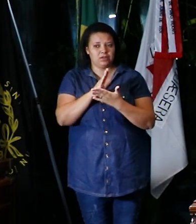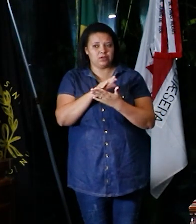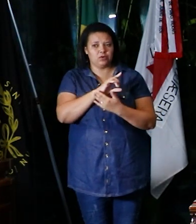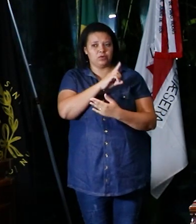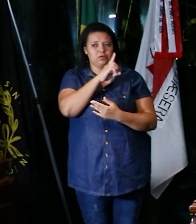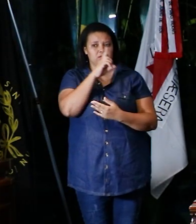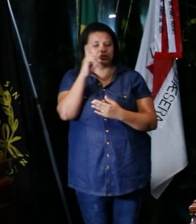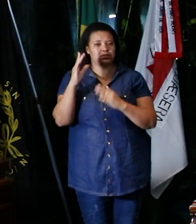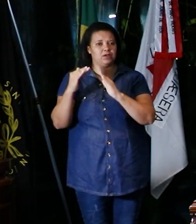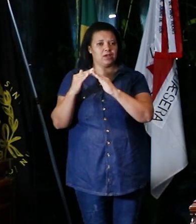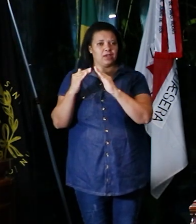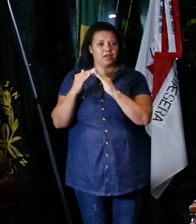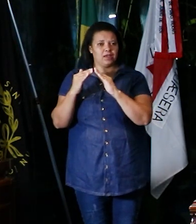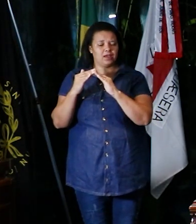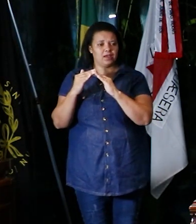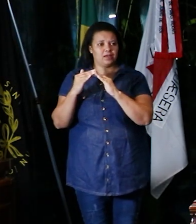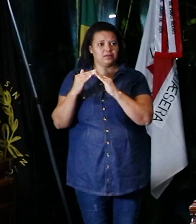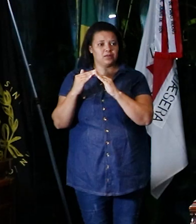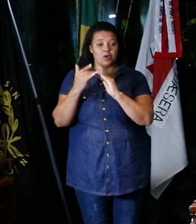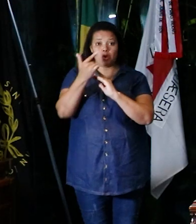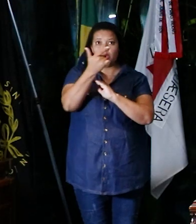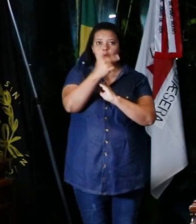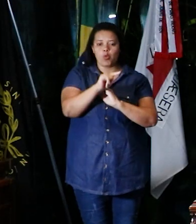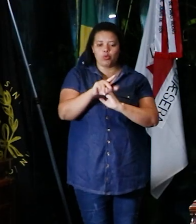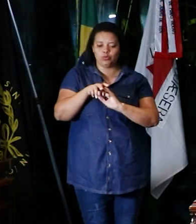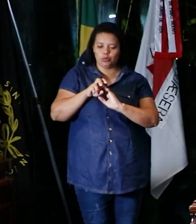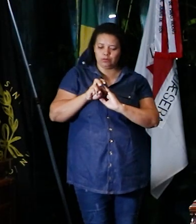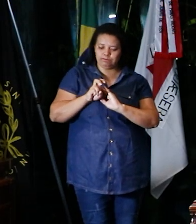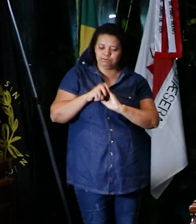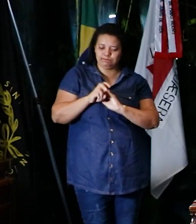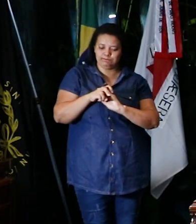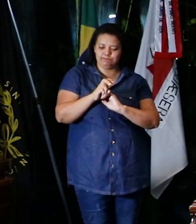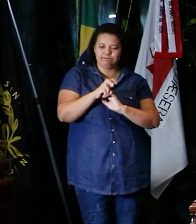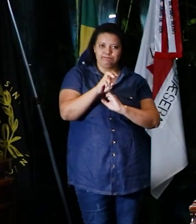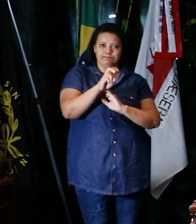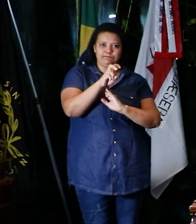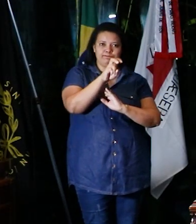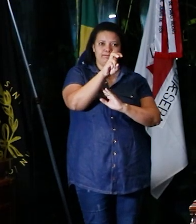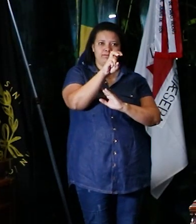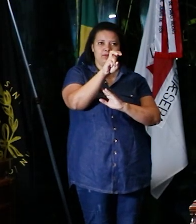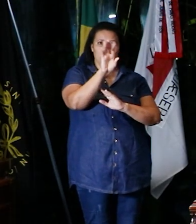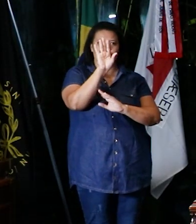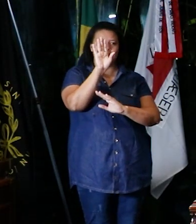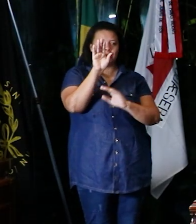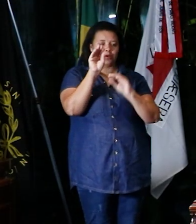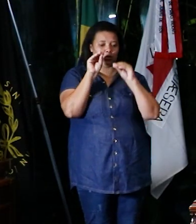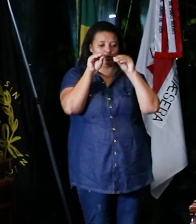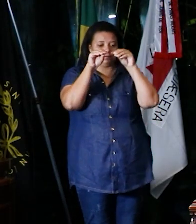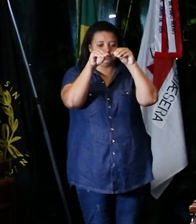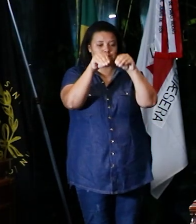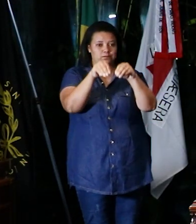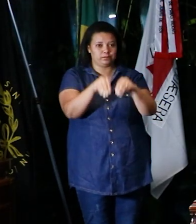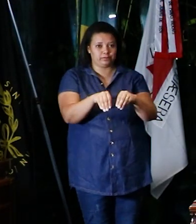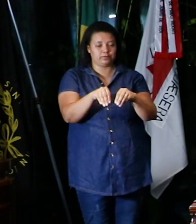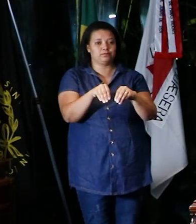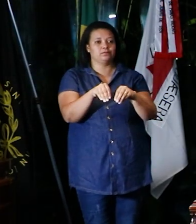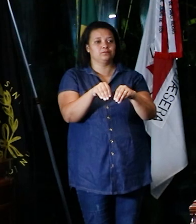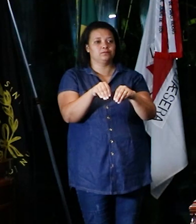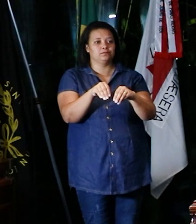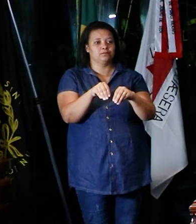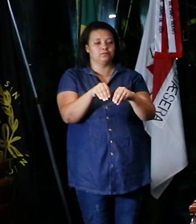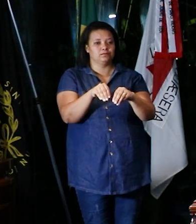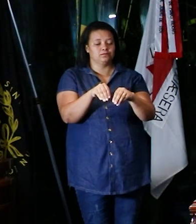asilo, subiram a outro morro ainda virgem e lá plantaram seus fogos e